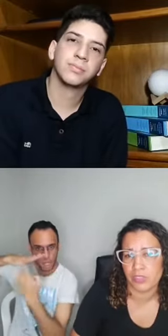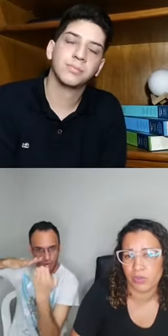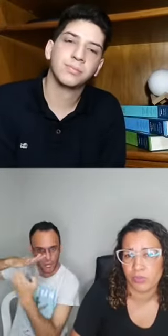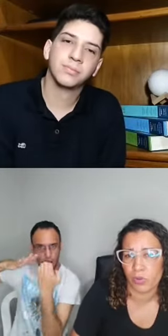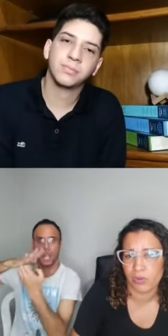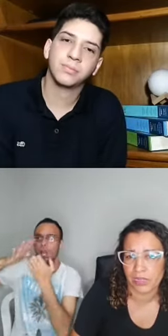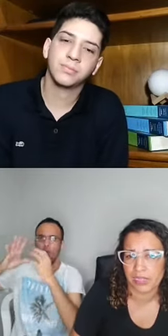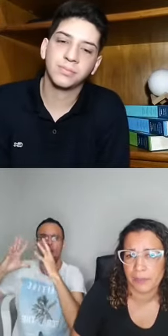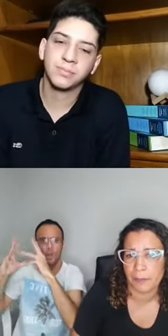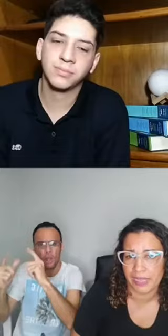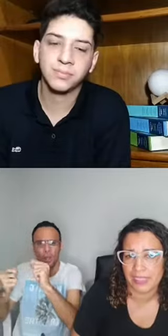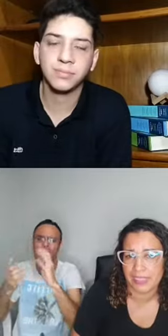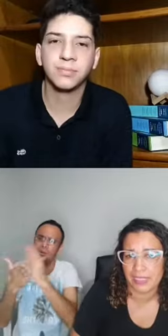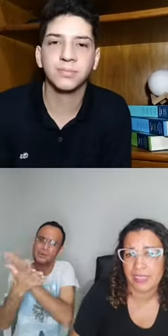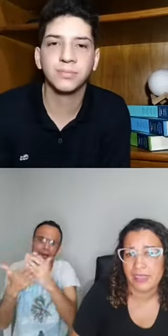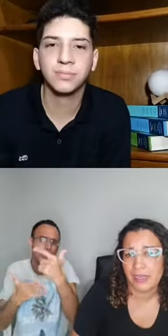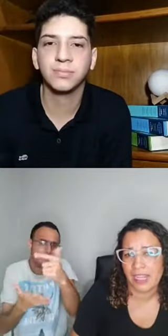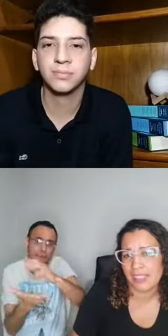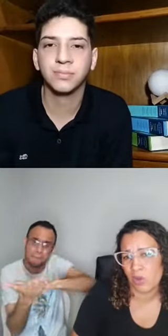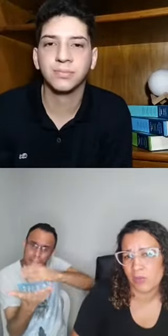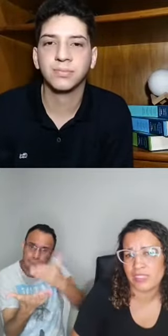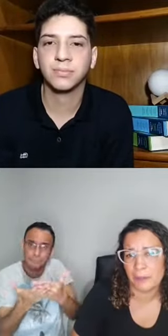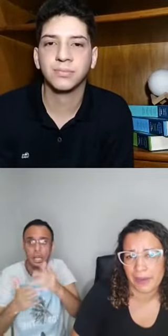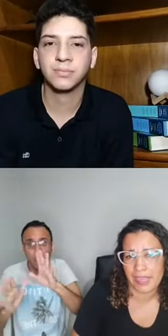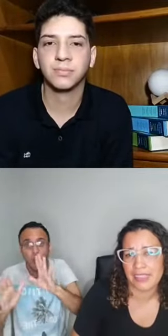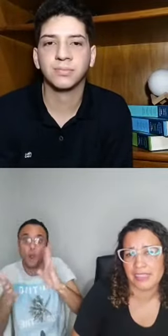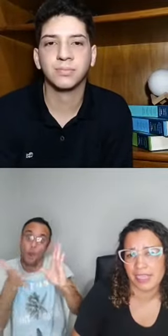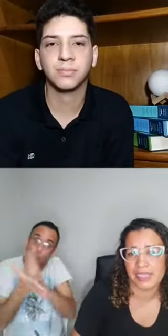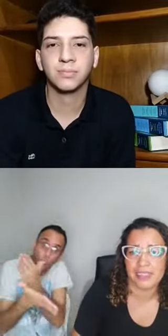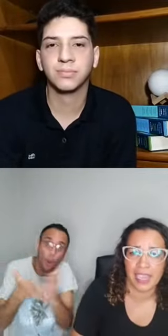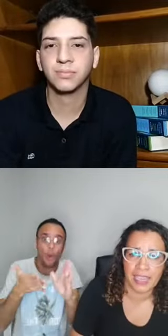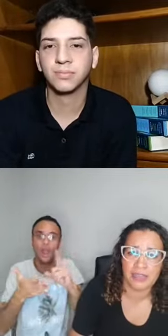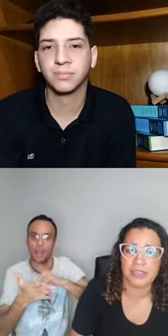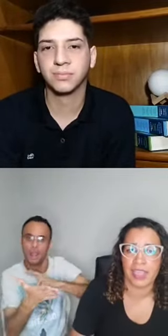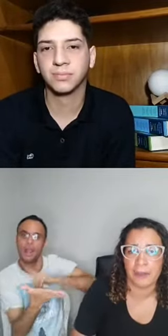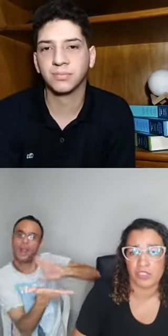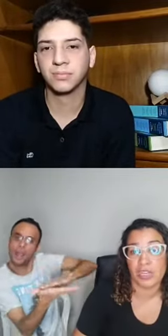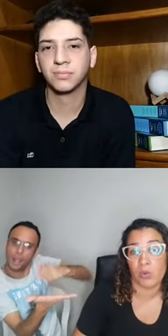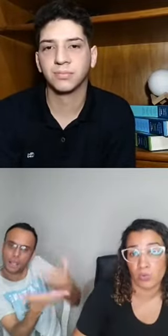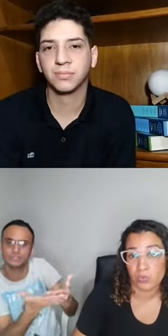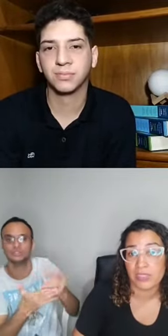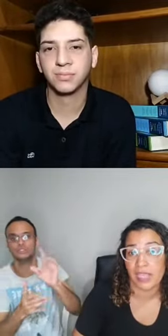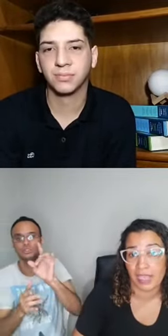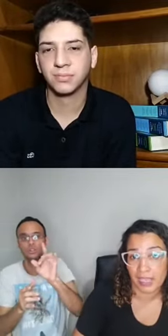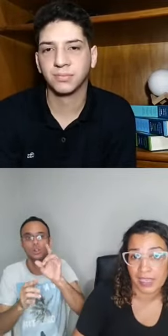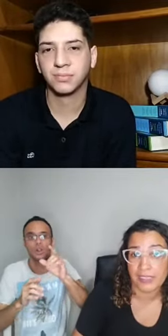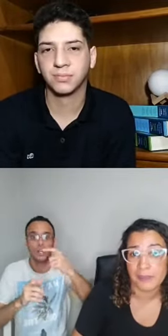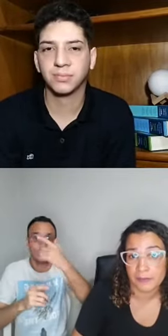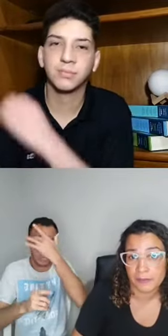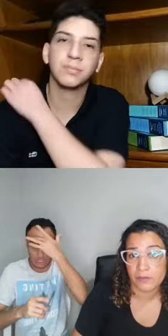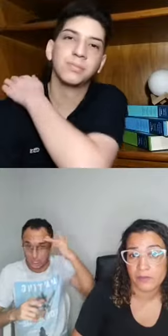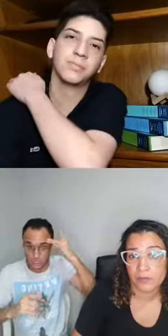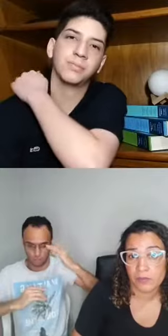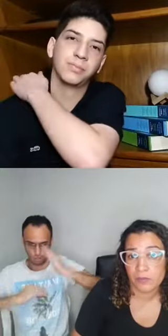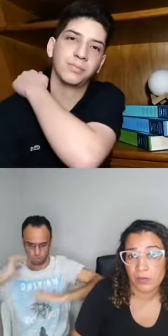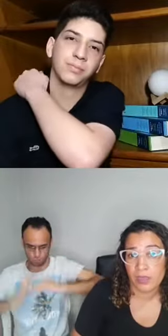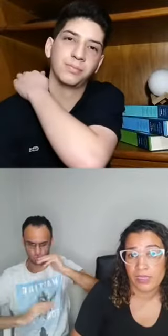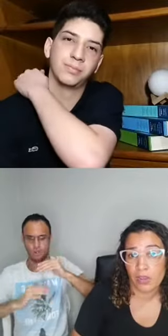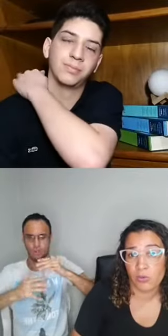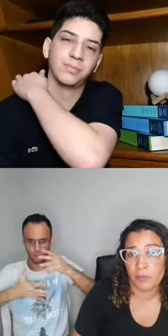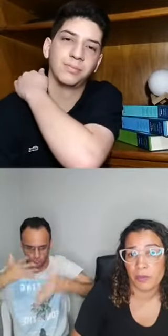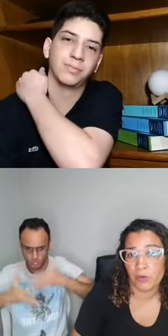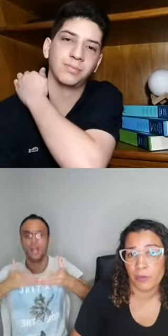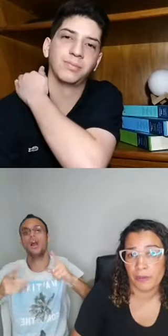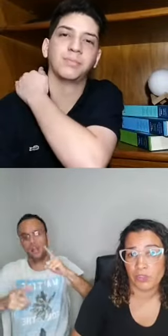falta isso um pouco nas empresas. Né? Tem algumas empresas, né, que tem intérprete ali, alguns têm,